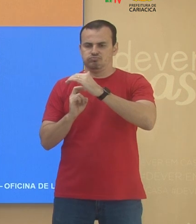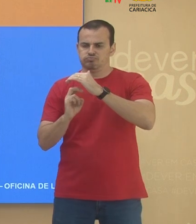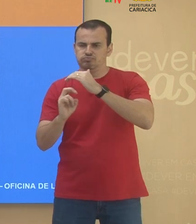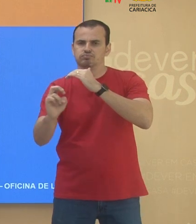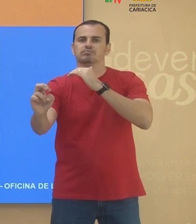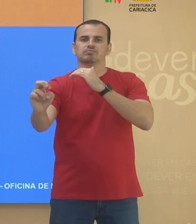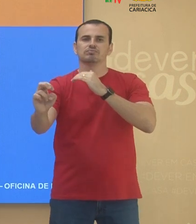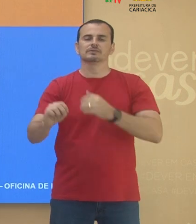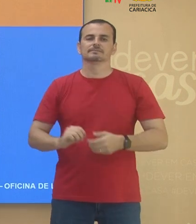Metrô.